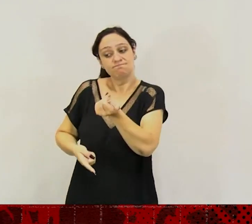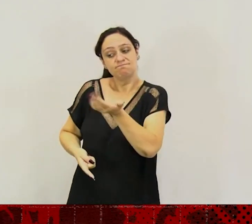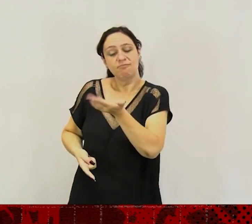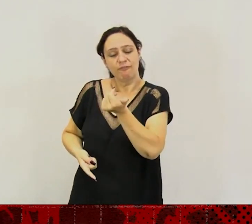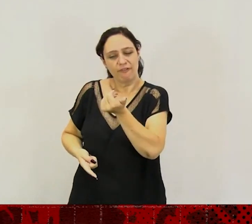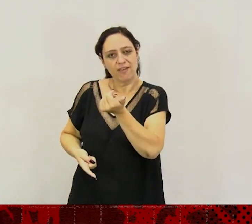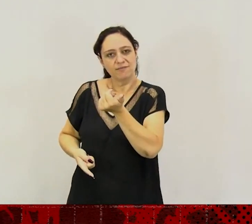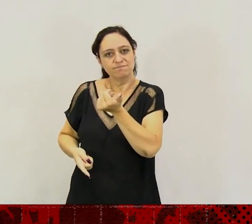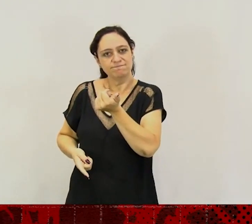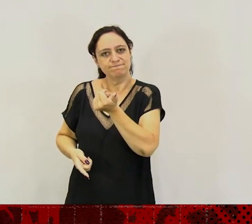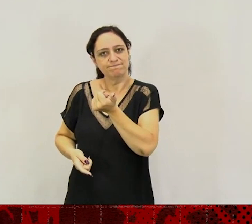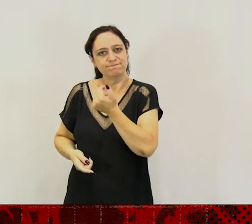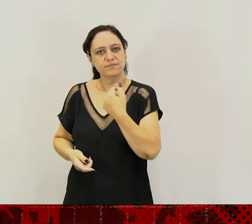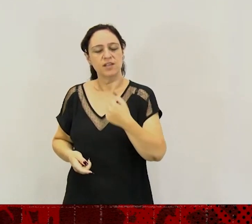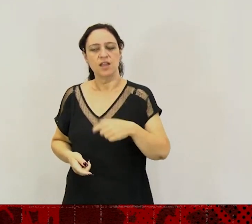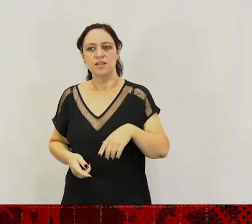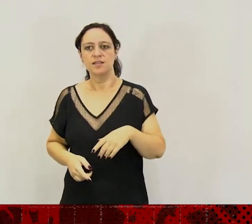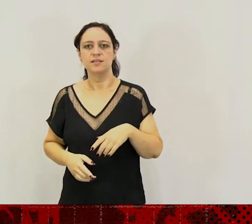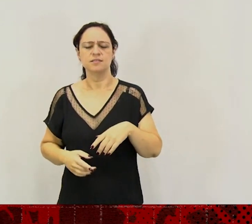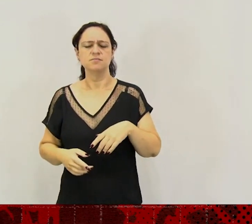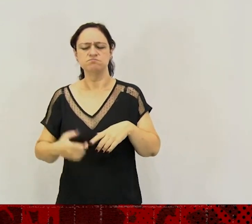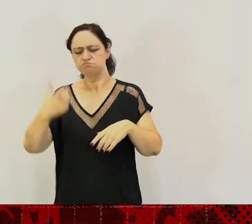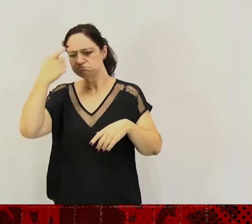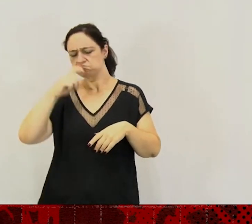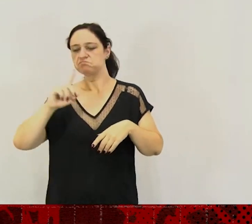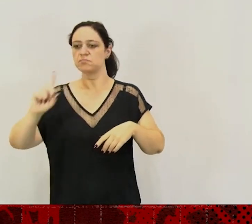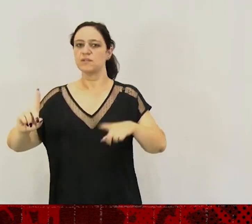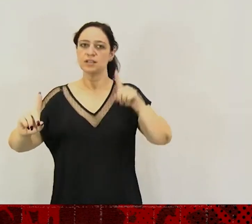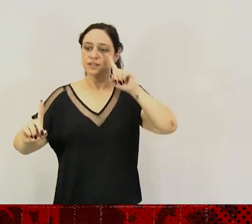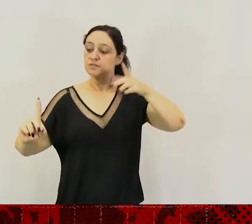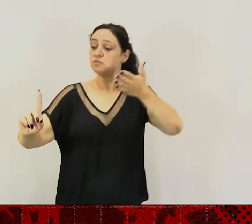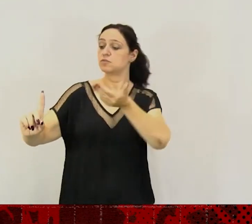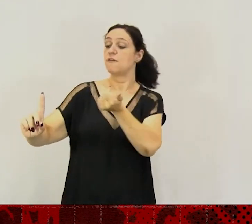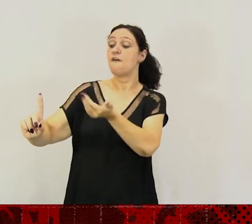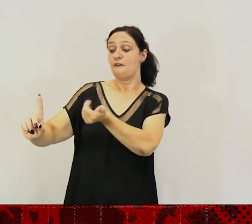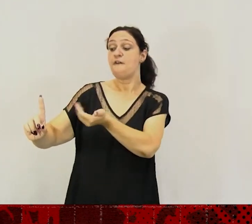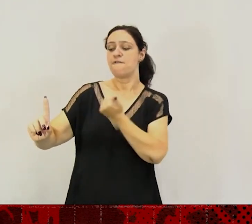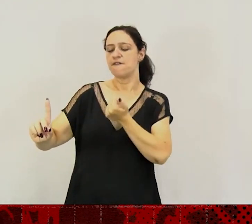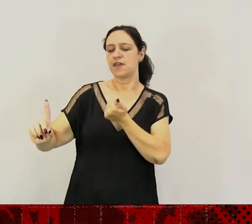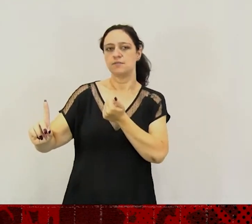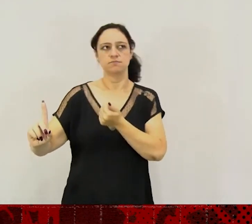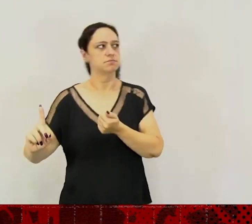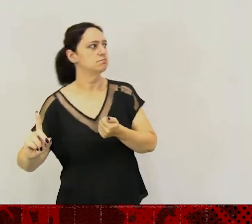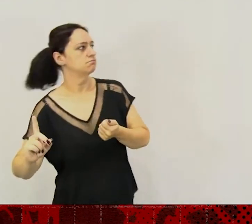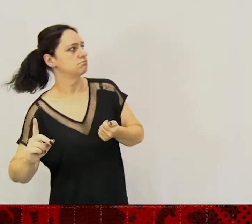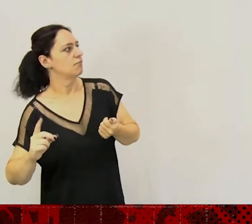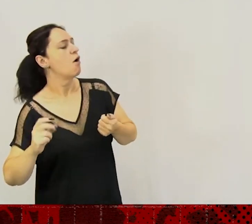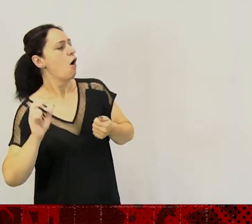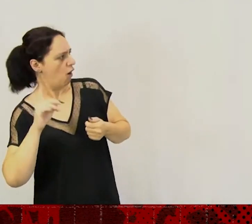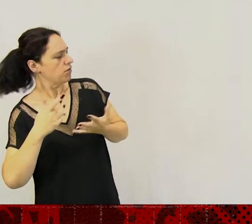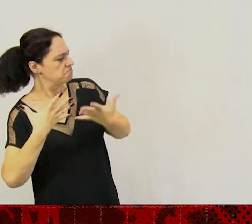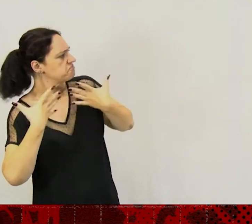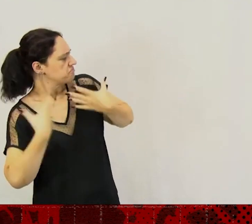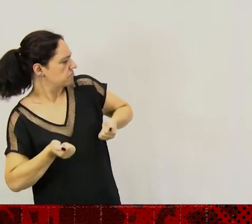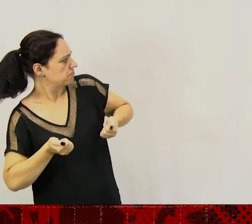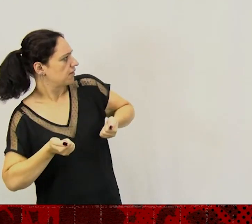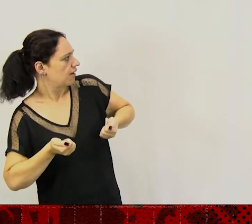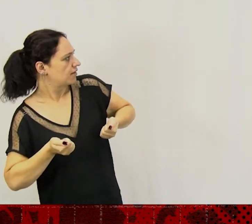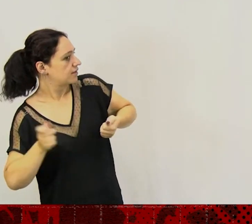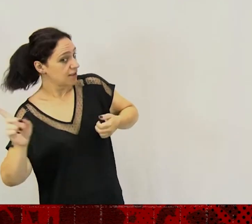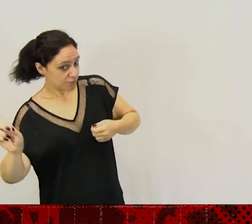E quando você ouviu isso, você creu e falou assim: tá bom, Senhor, eu vou. O que é